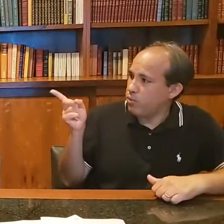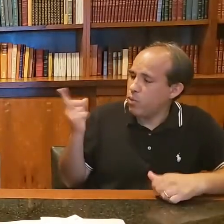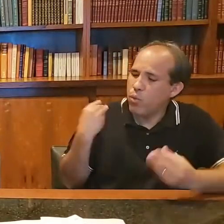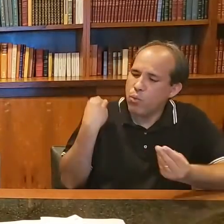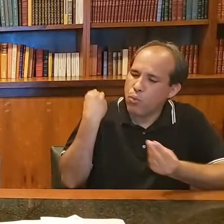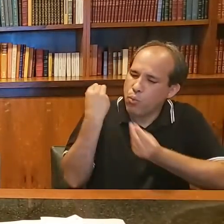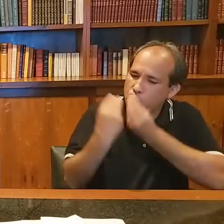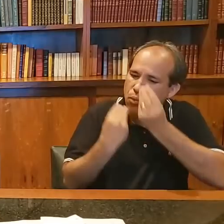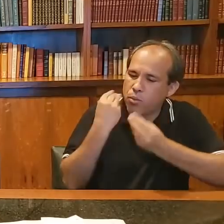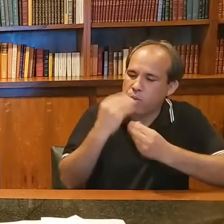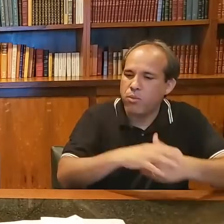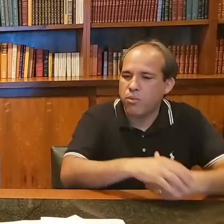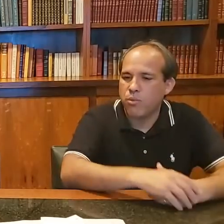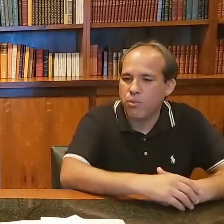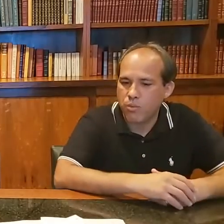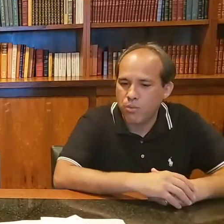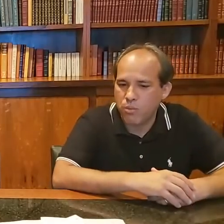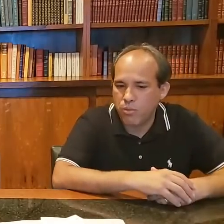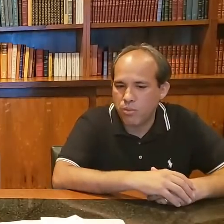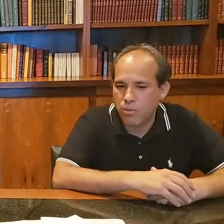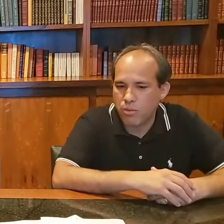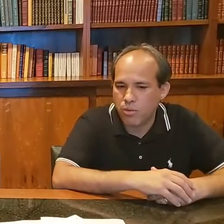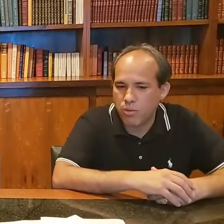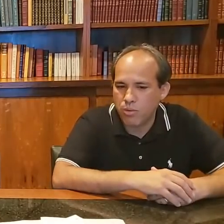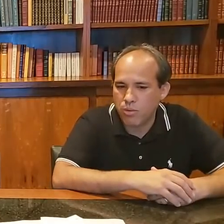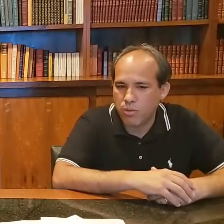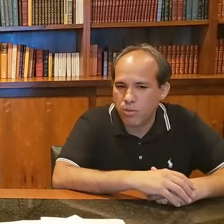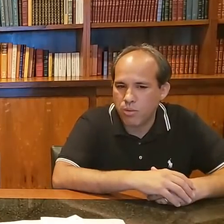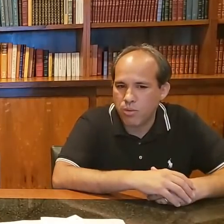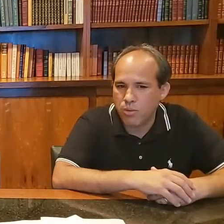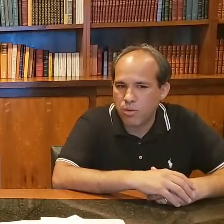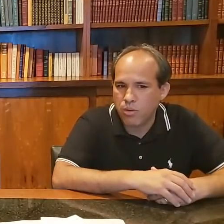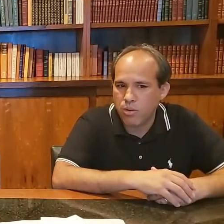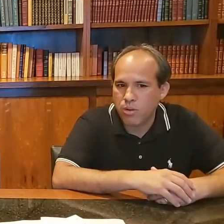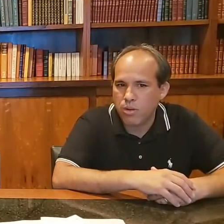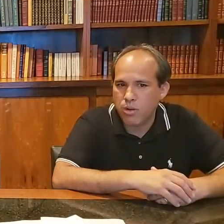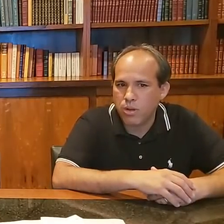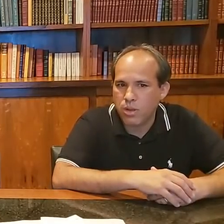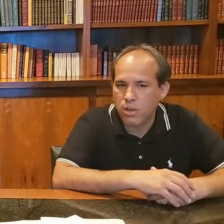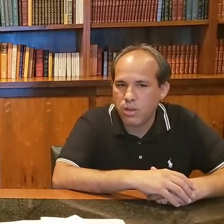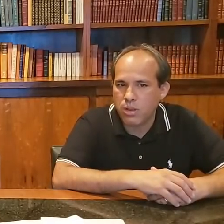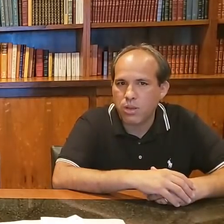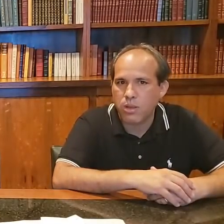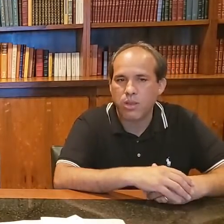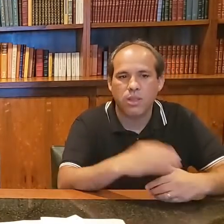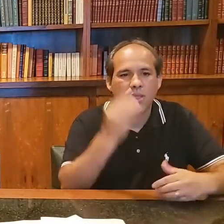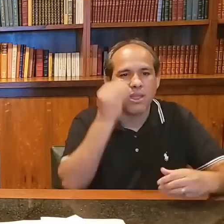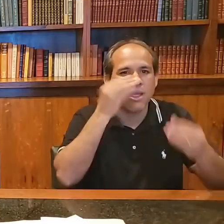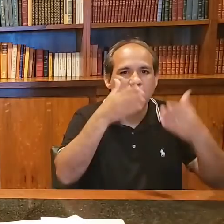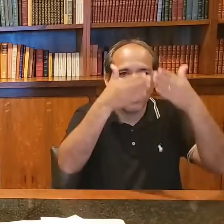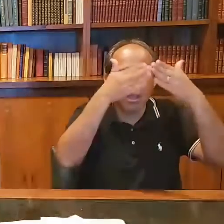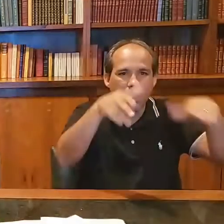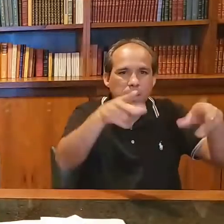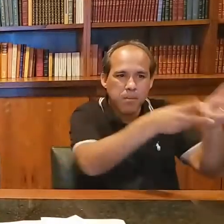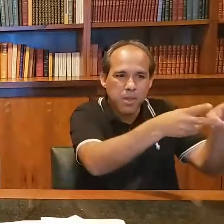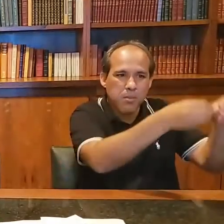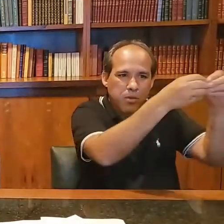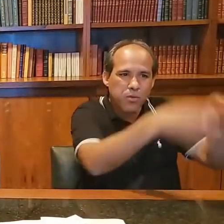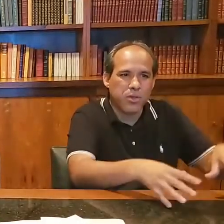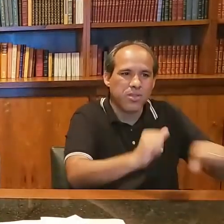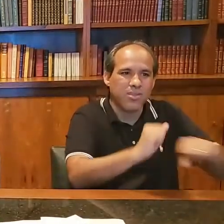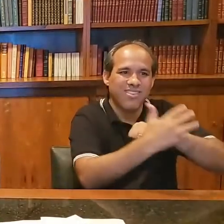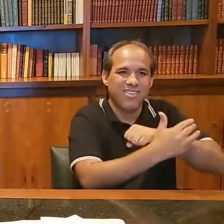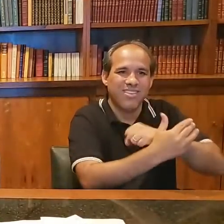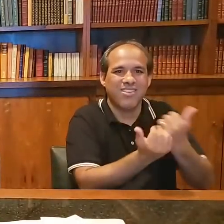como retirar esse prejuízo que a pandemia está fazendo com a educação. Também falar a